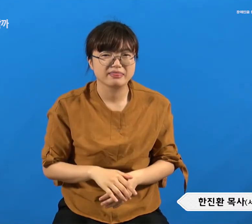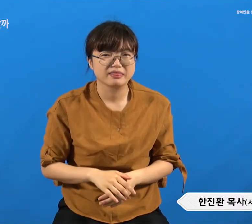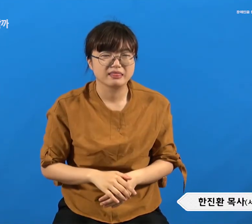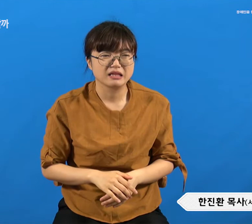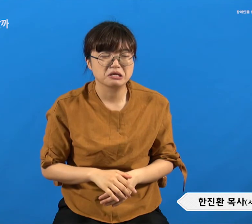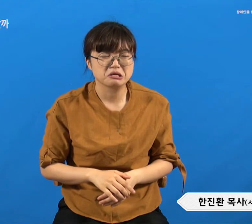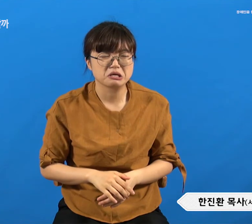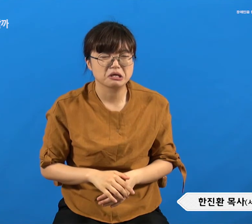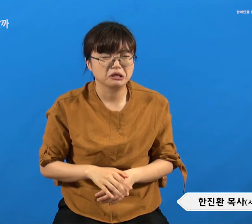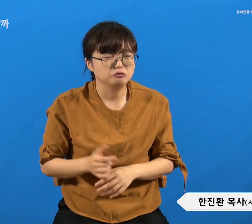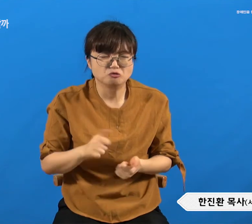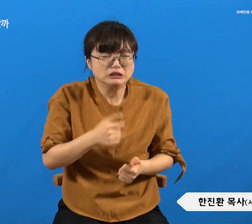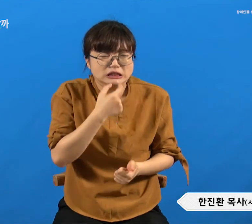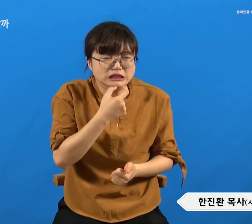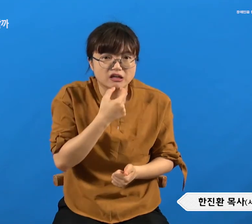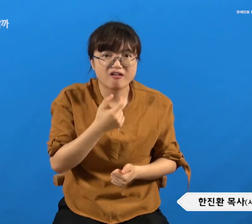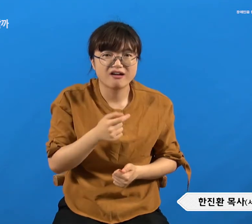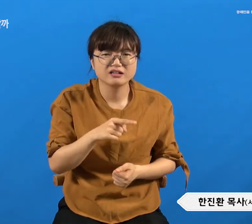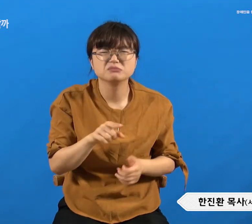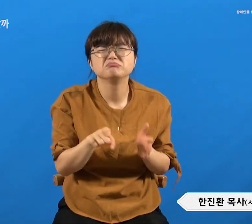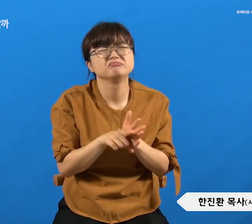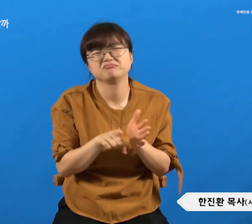정도 믿음으로는 안 됩니다.